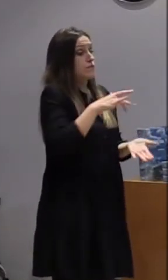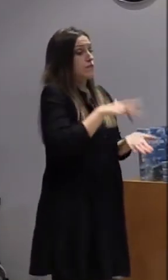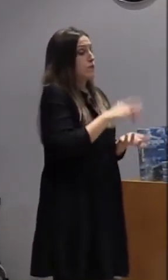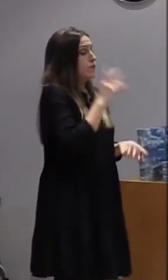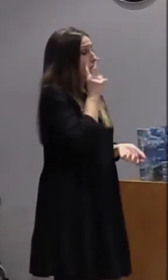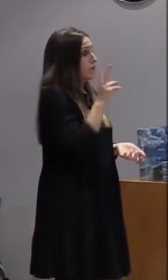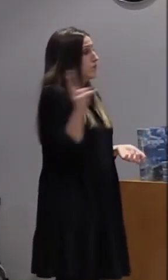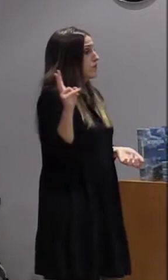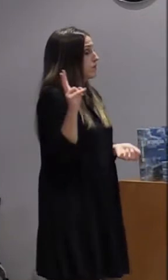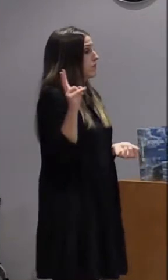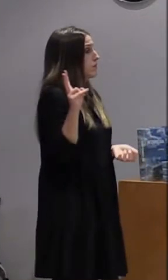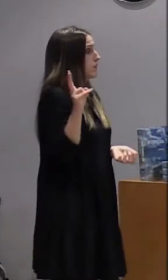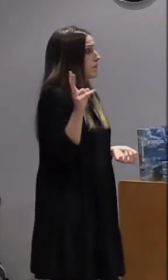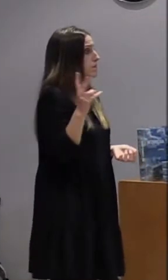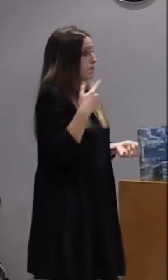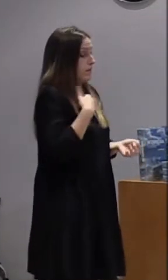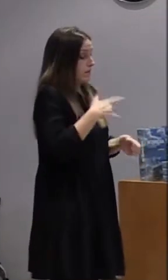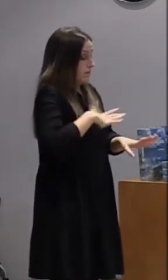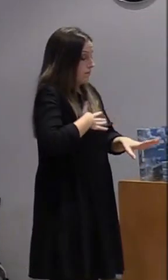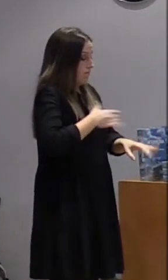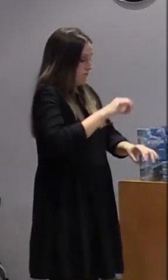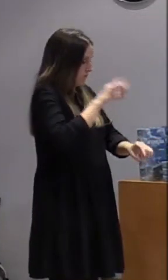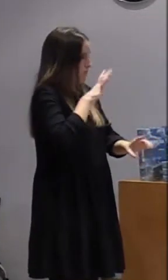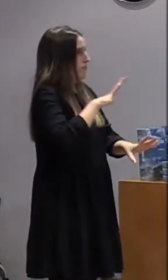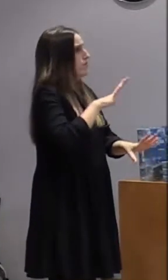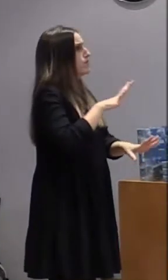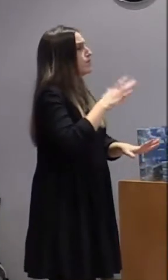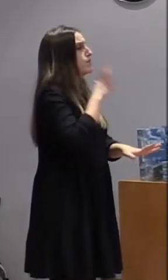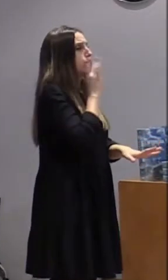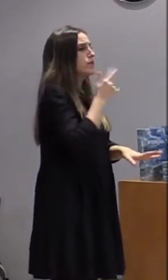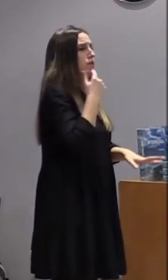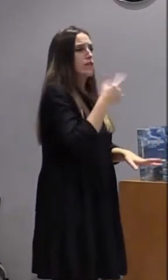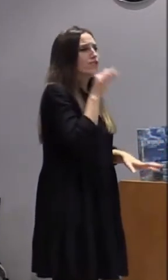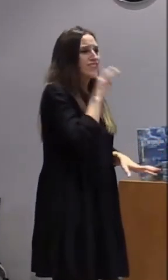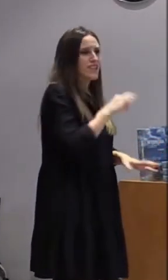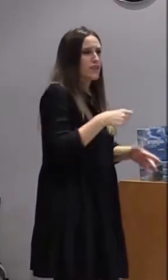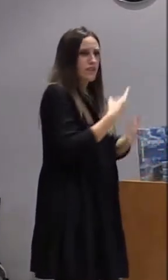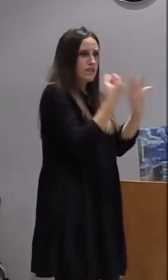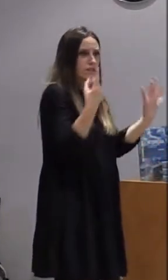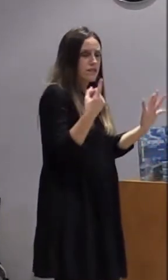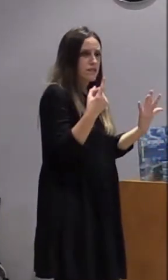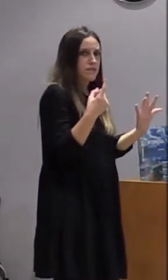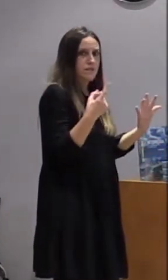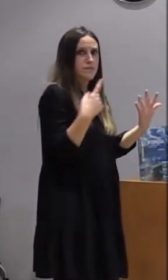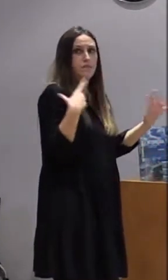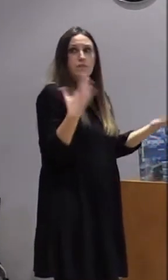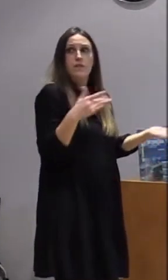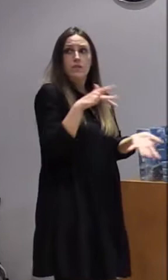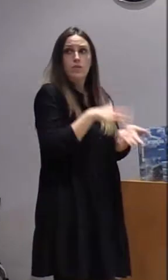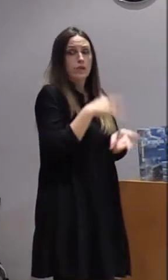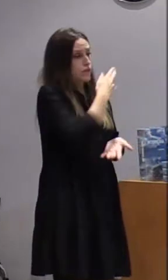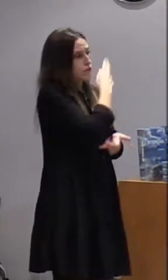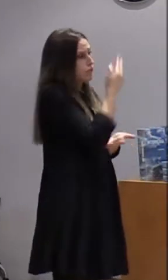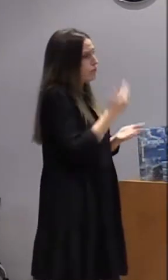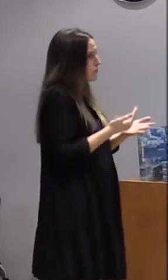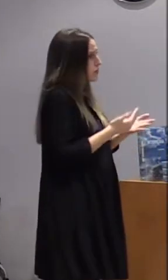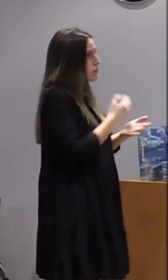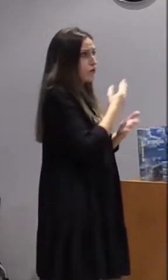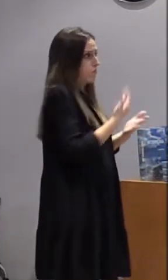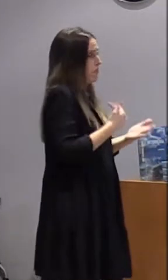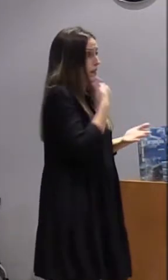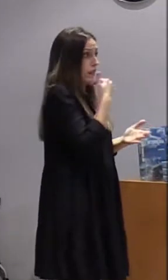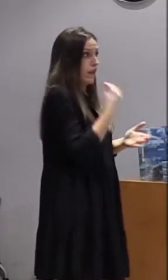pudiera explicar, realmente me impresionó, ¿no? Porque estamos hablando del siglo XVI. Es decir, que cuando un pintor pinta